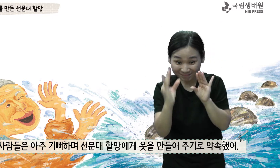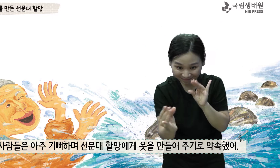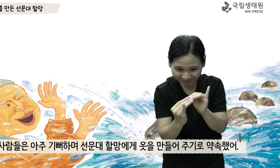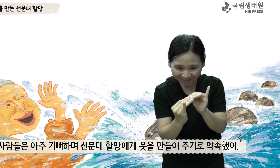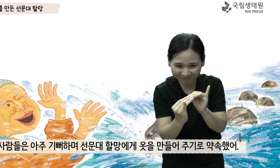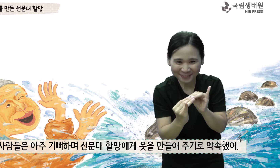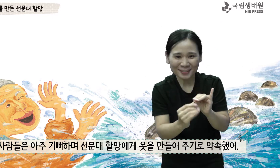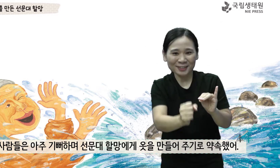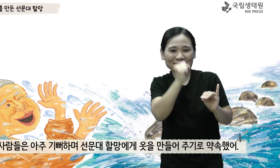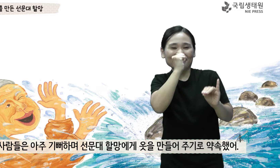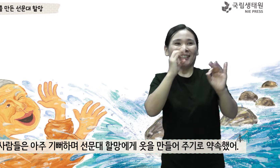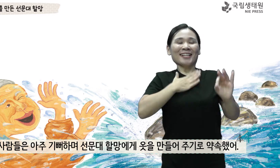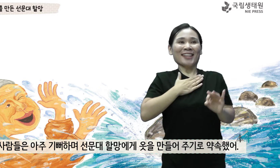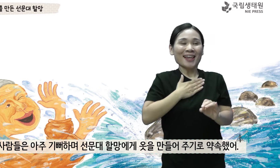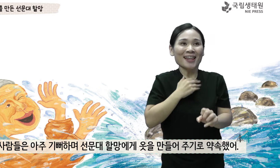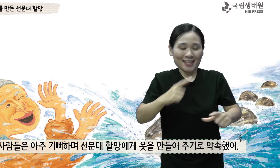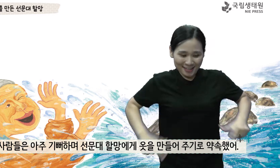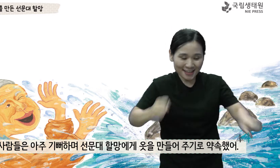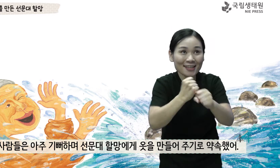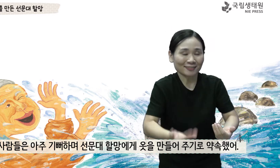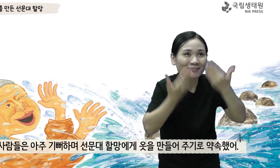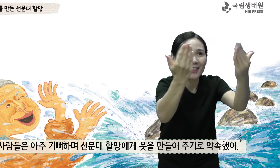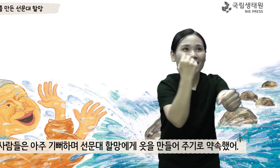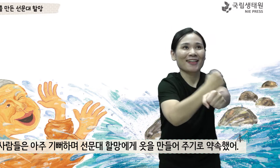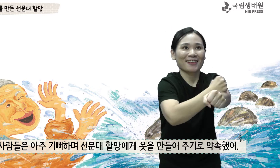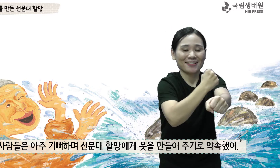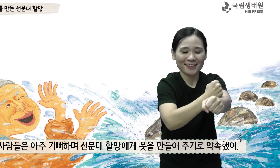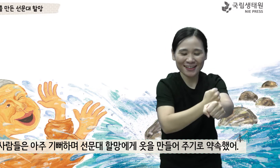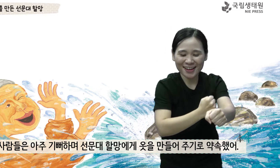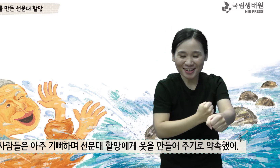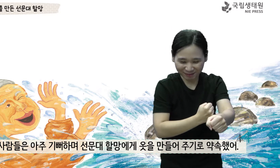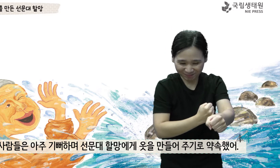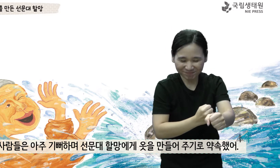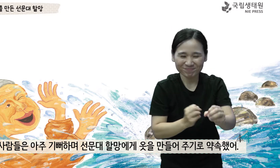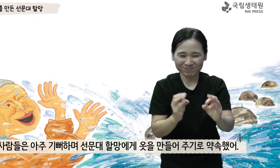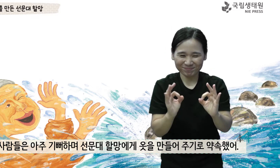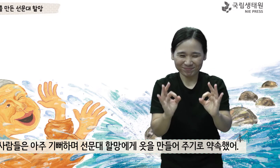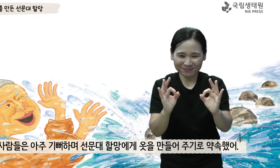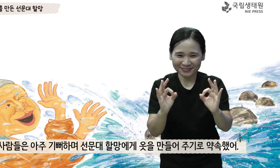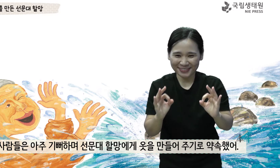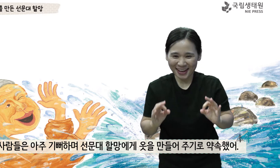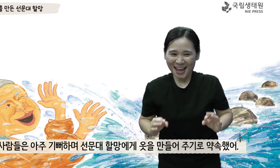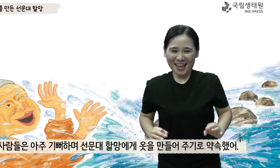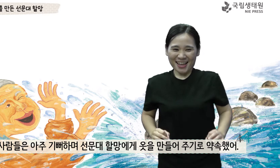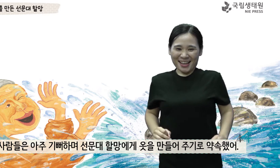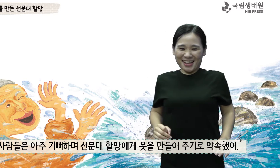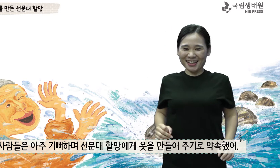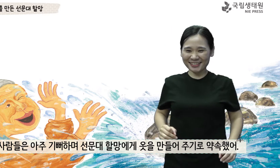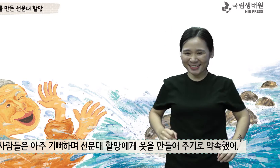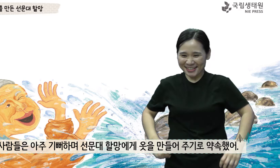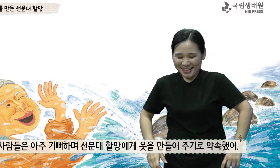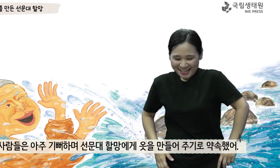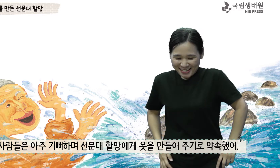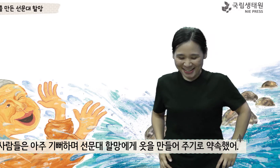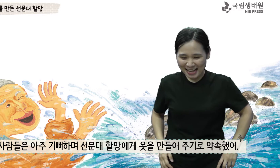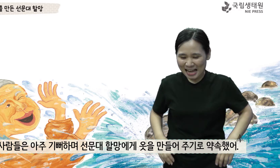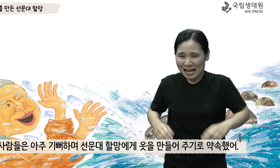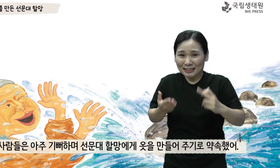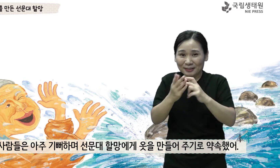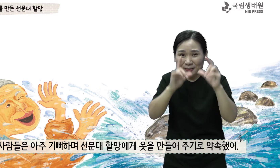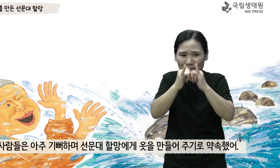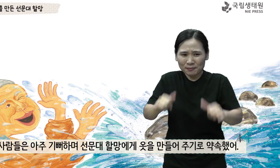아주 기뻐하며 섬문대 할망에게 옷을 만들어 주기로 약속했어. 하지만